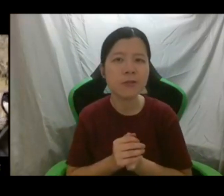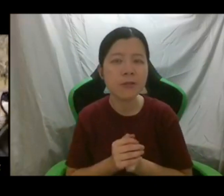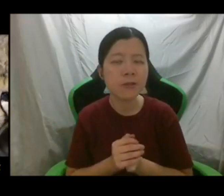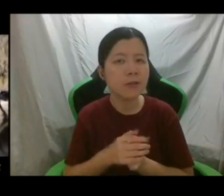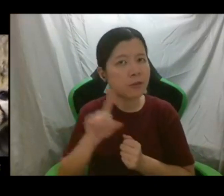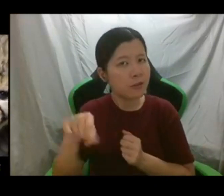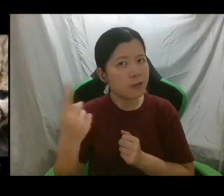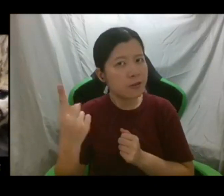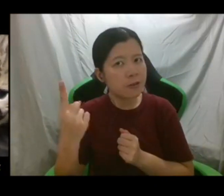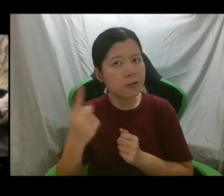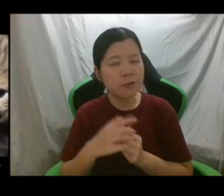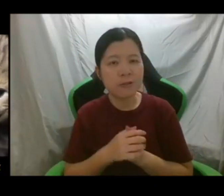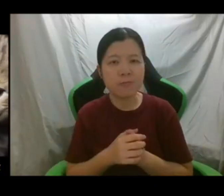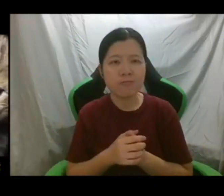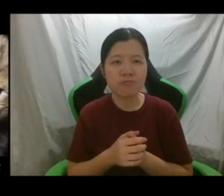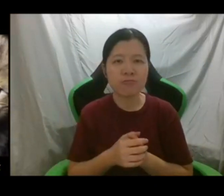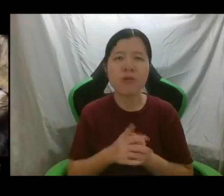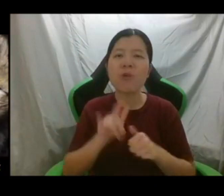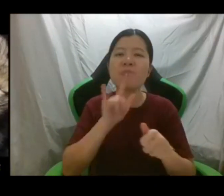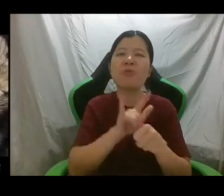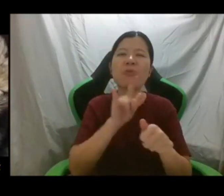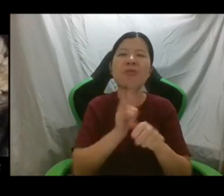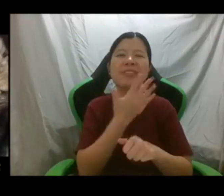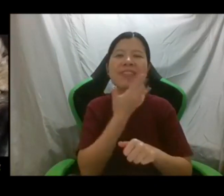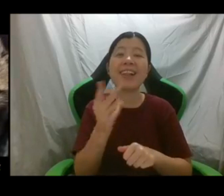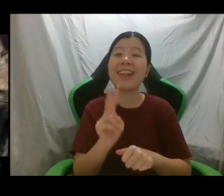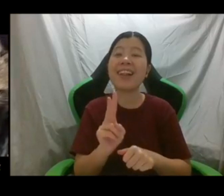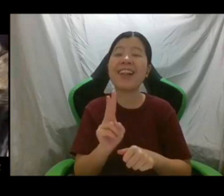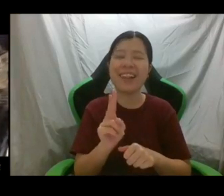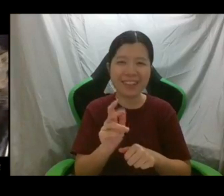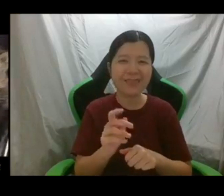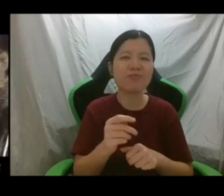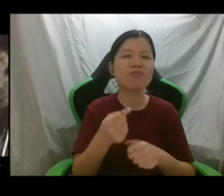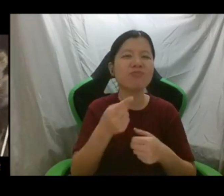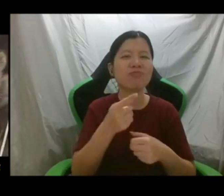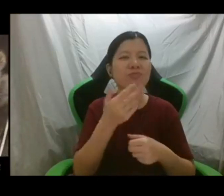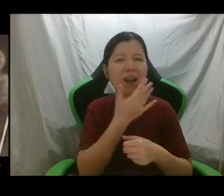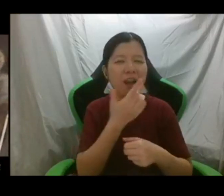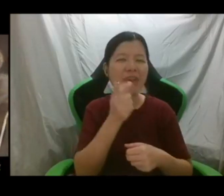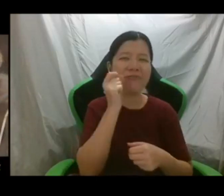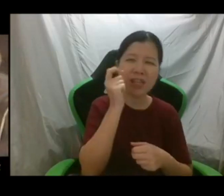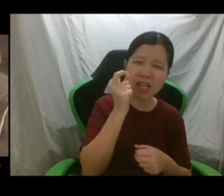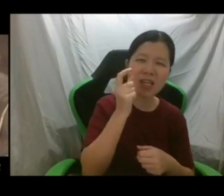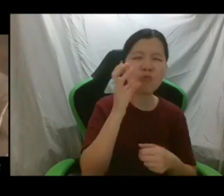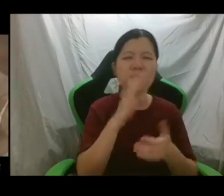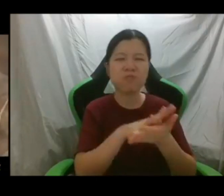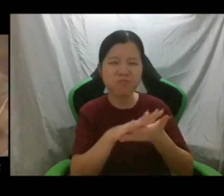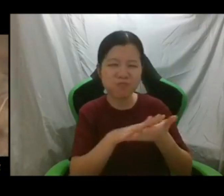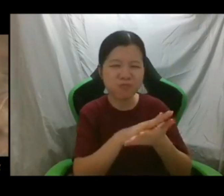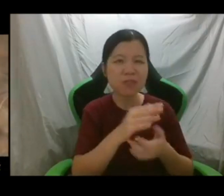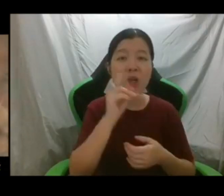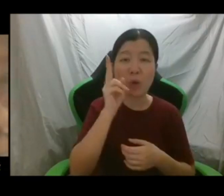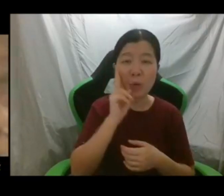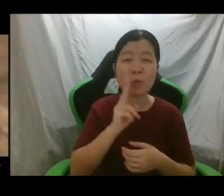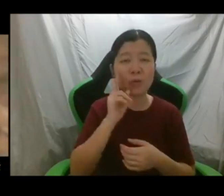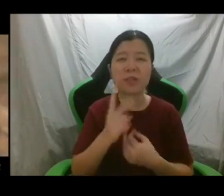另外，佢亦都係保護色，啡啡黃黃嘅顏色，十足十乾枯嘅野